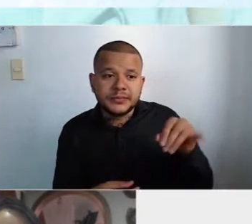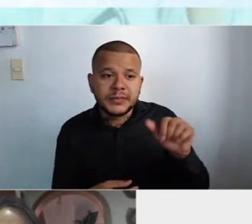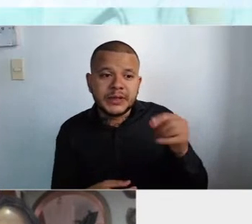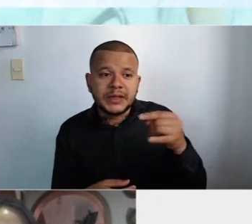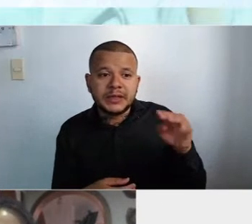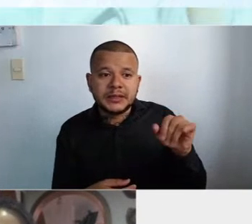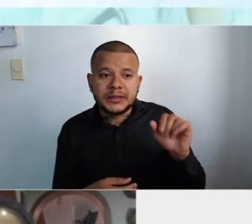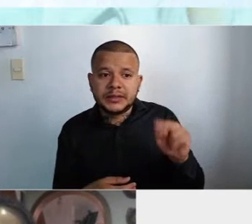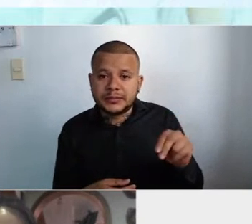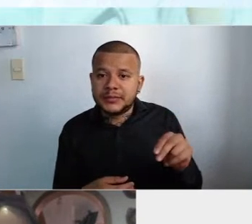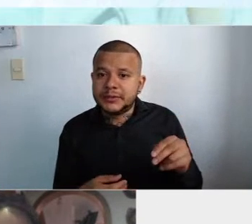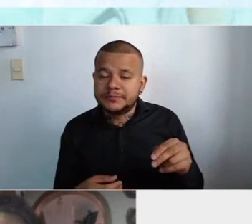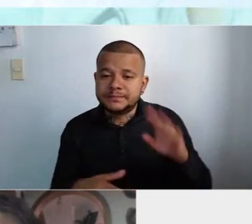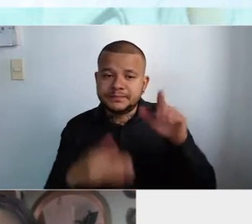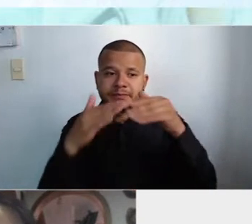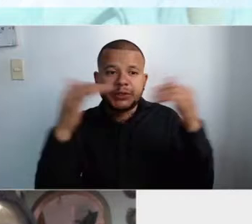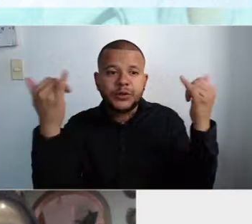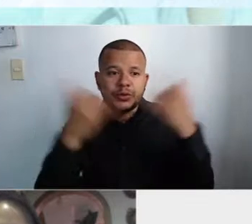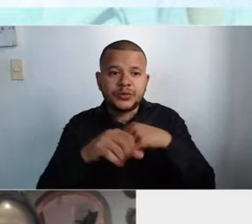Azules, bienvenida, la audiencia es tuya.